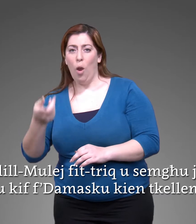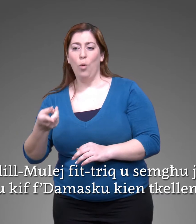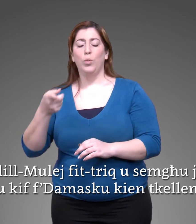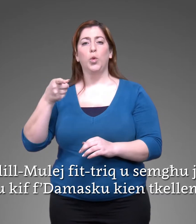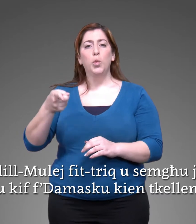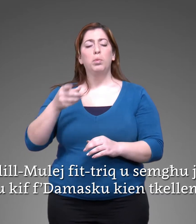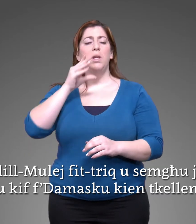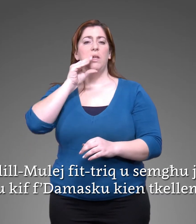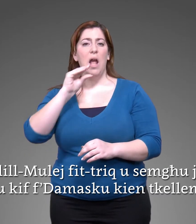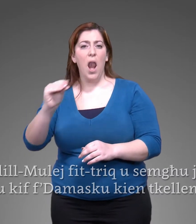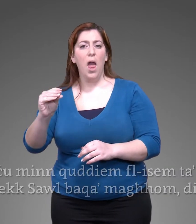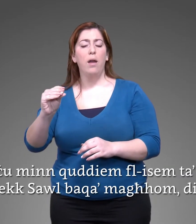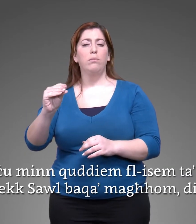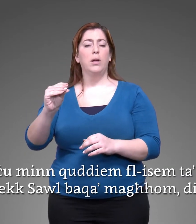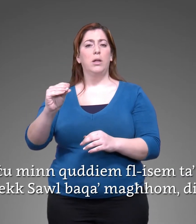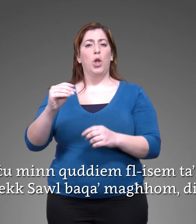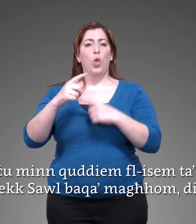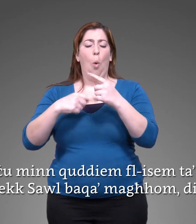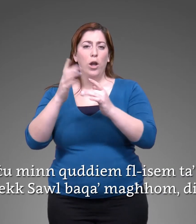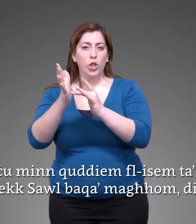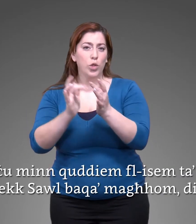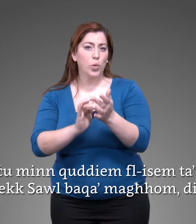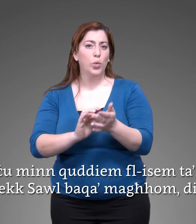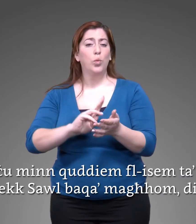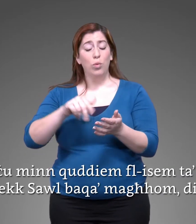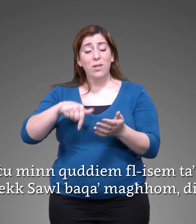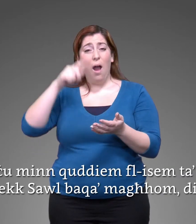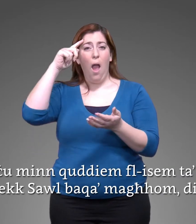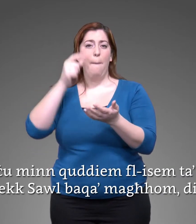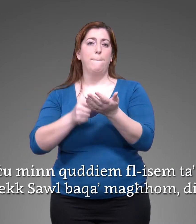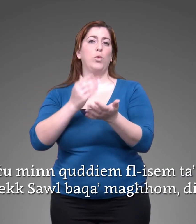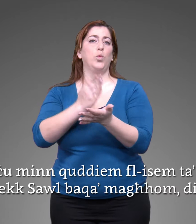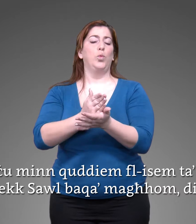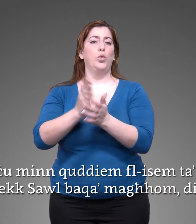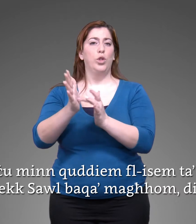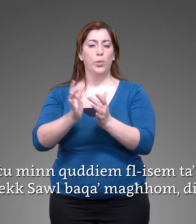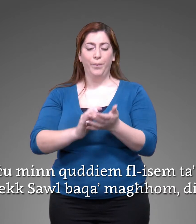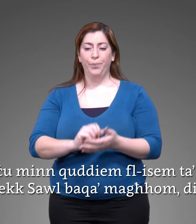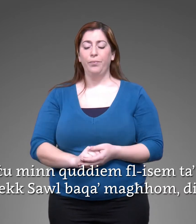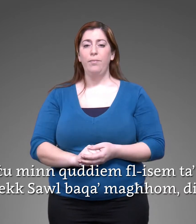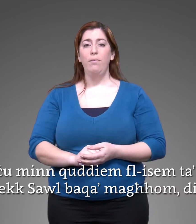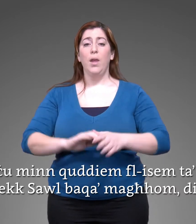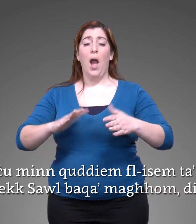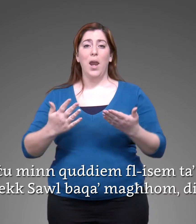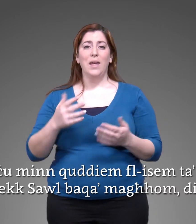kien t-kallam buċħu min qoddim fil-sam taġasum Għalek s-sawl baħa maħhum